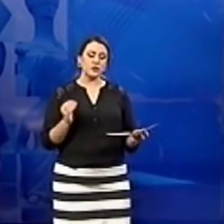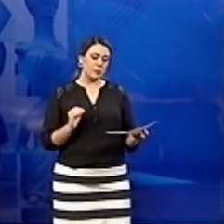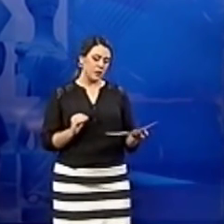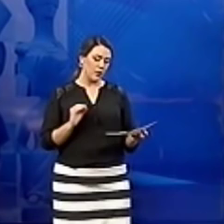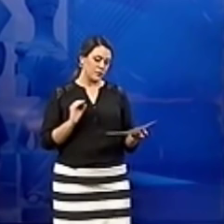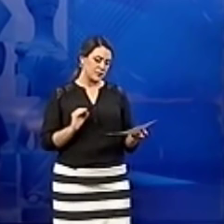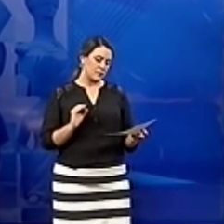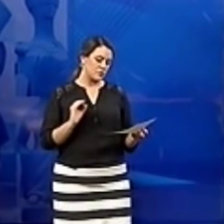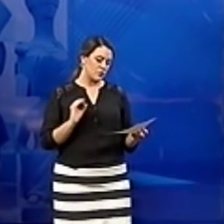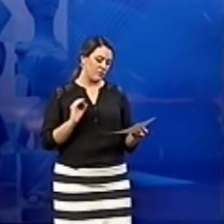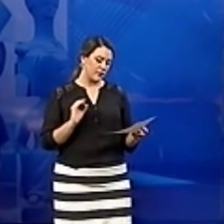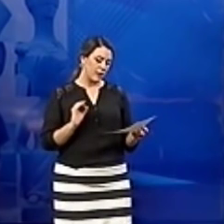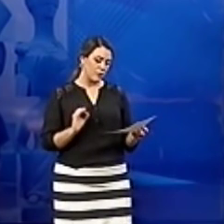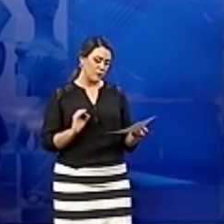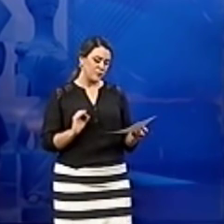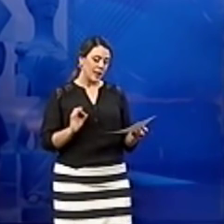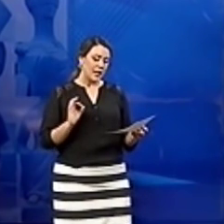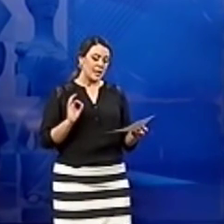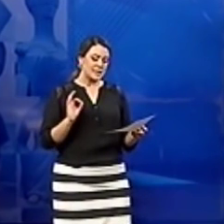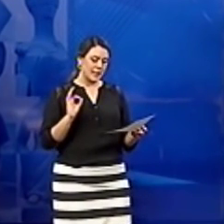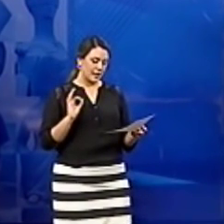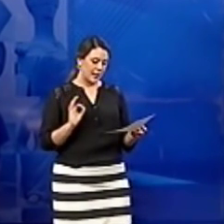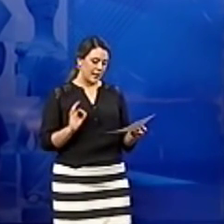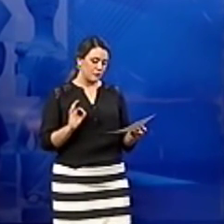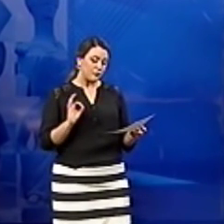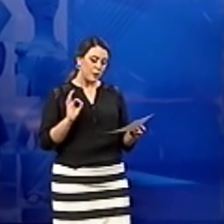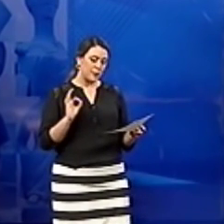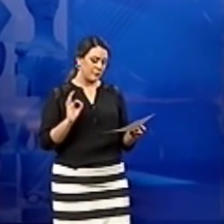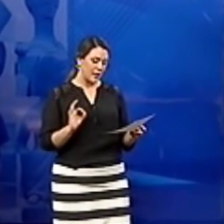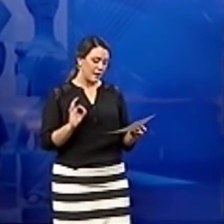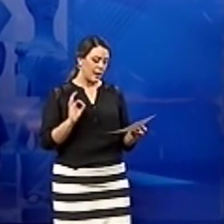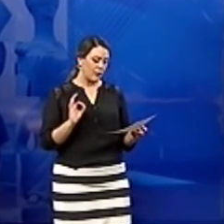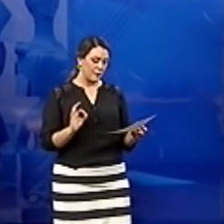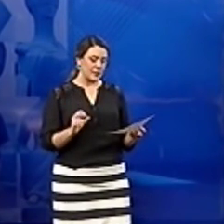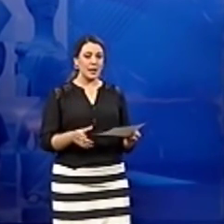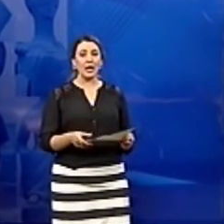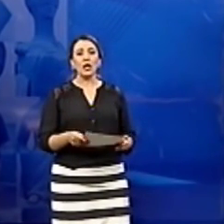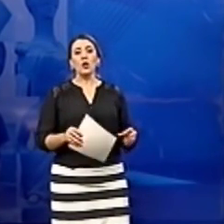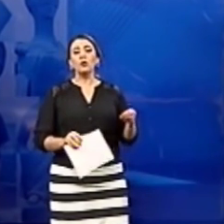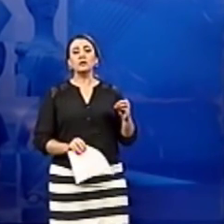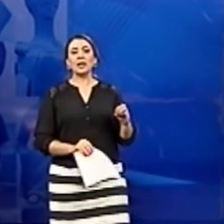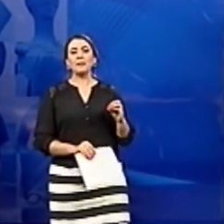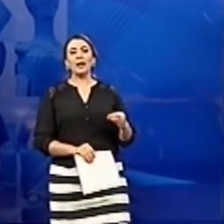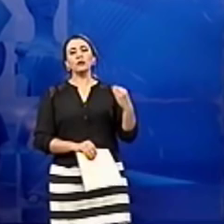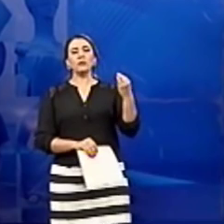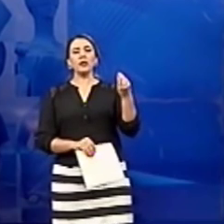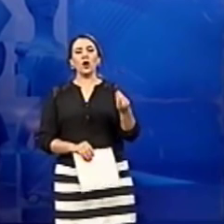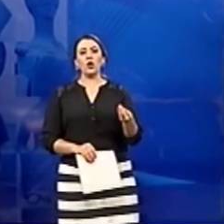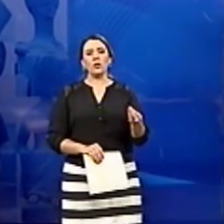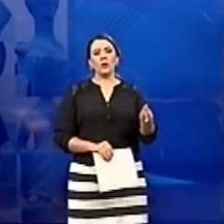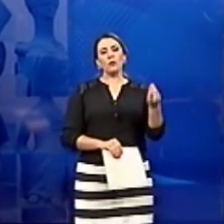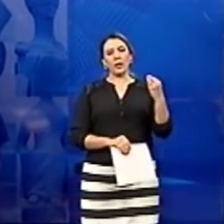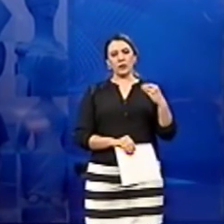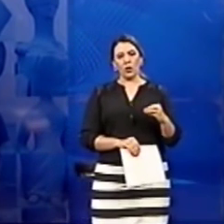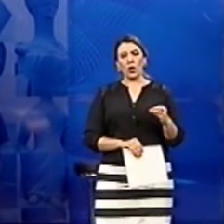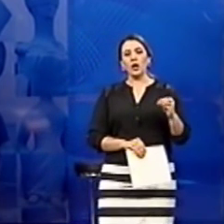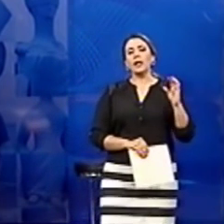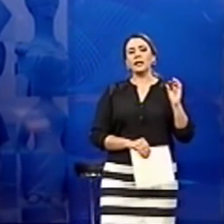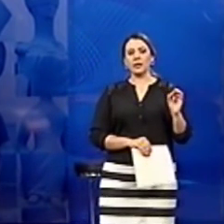de 1891. Esse decreto foi o primeiro a regulamentar o trabalho do menor. O menor,